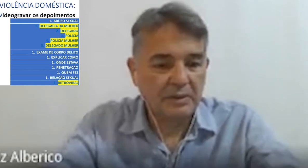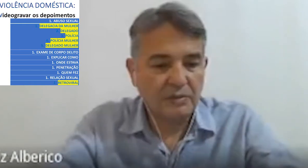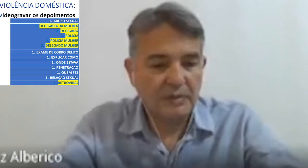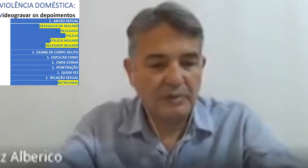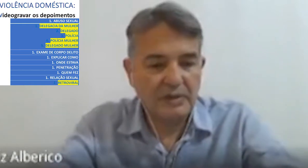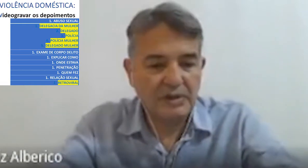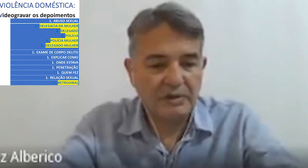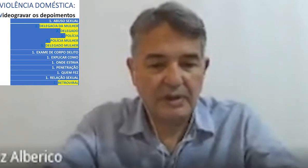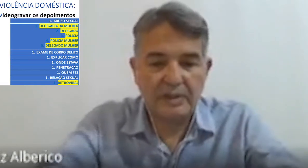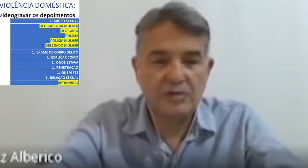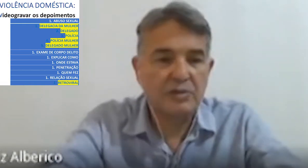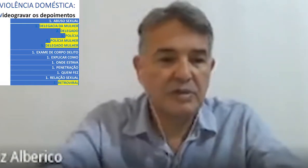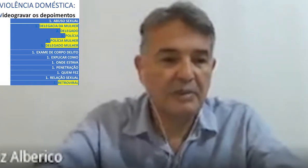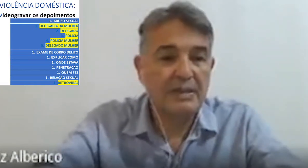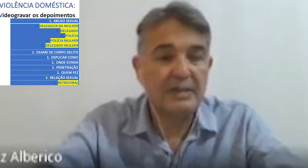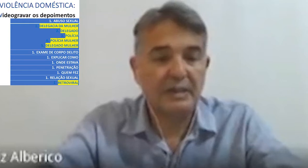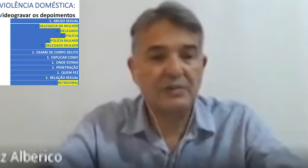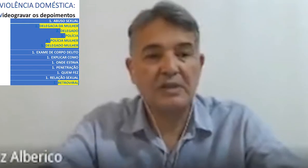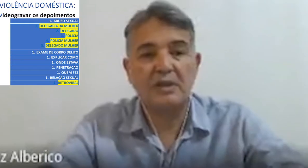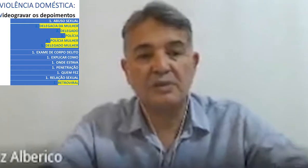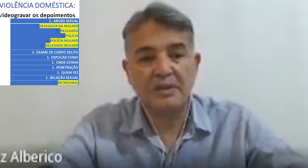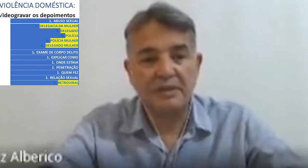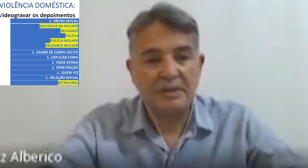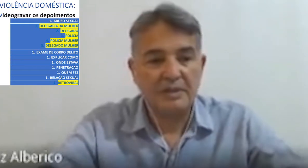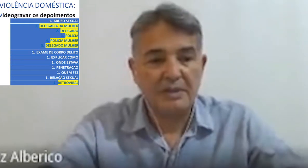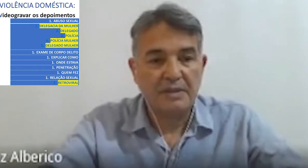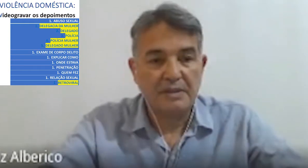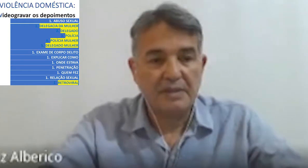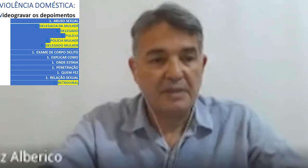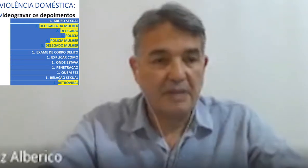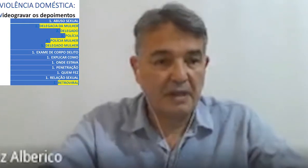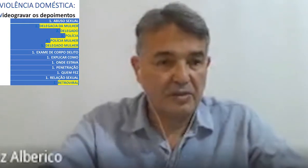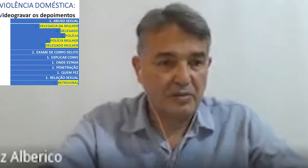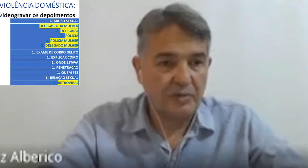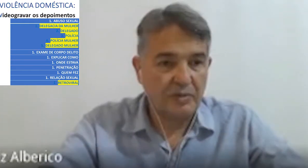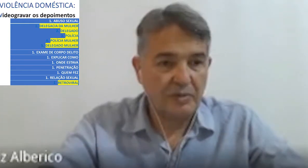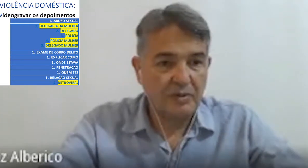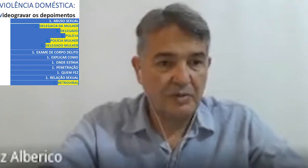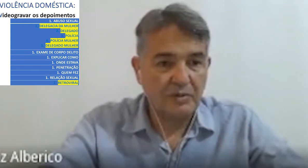Então, primeiro a gente vai ter que discutir, apresentar o sinal de sexo.